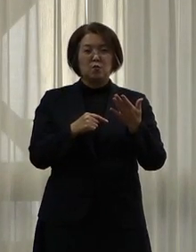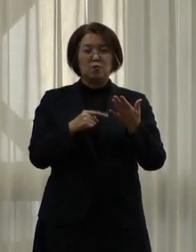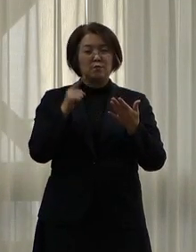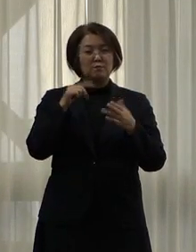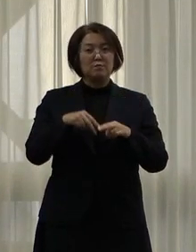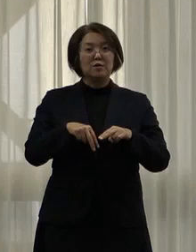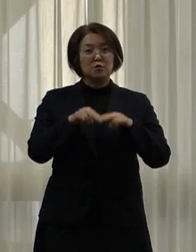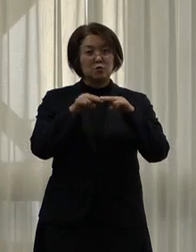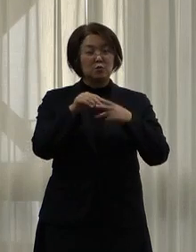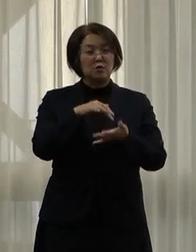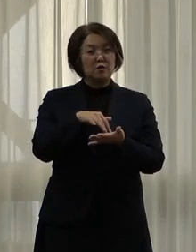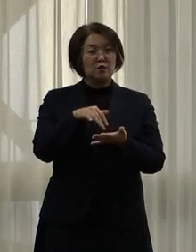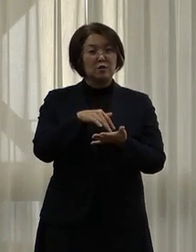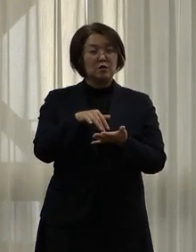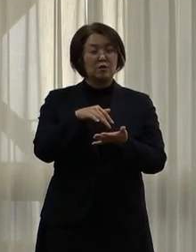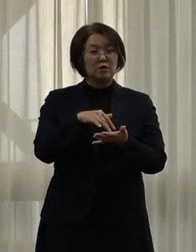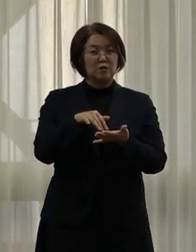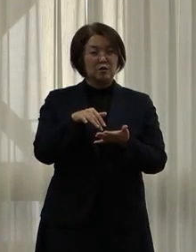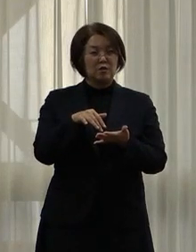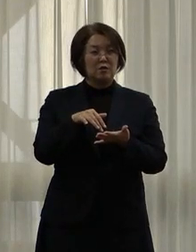見積もり額の何て言いますか、